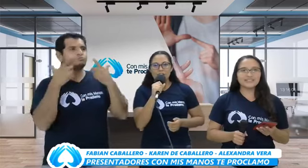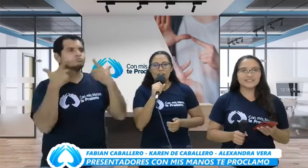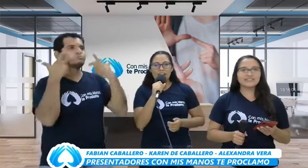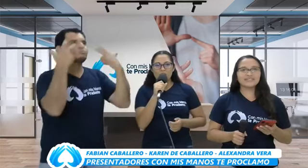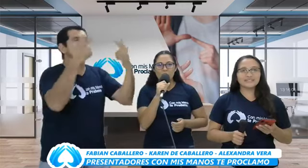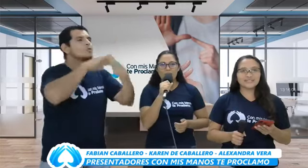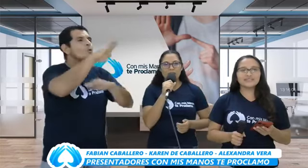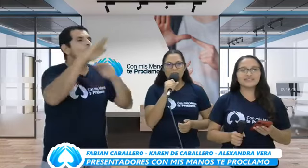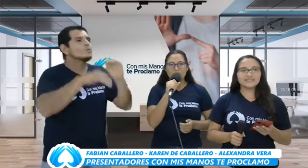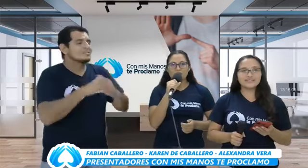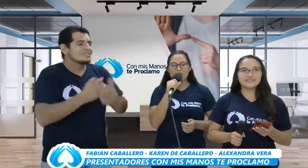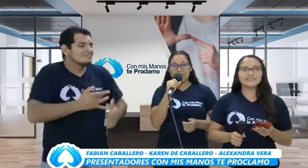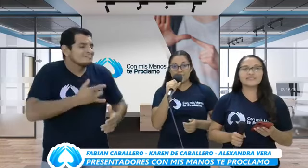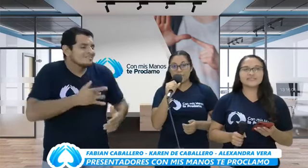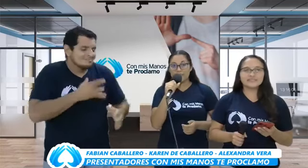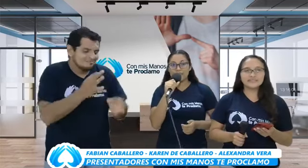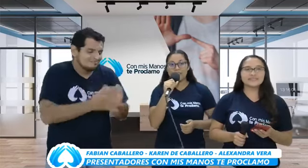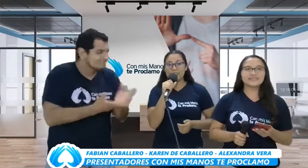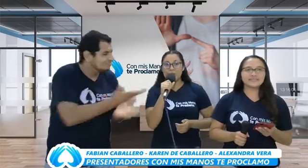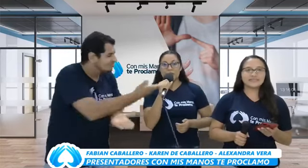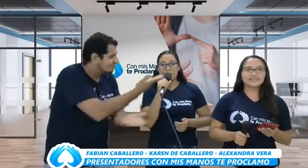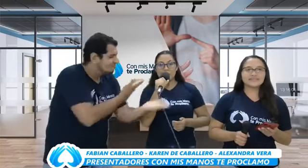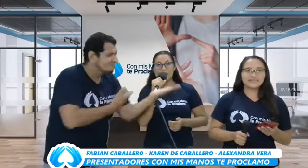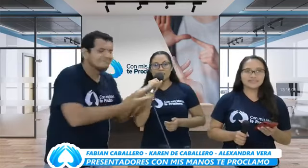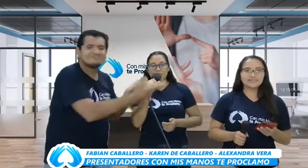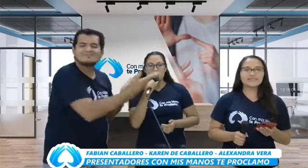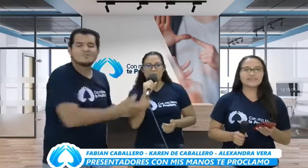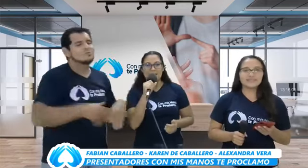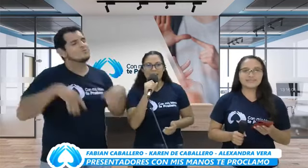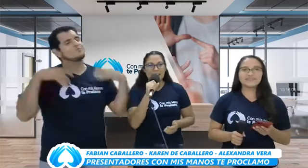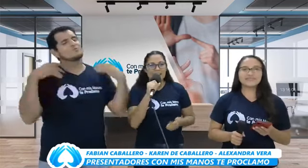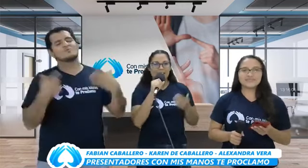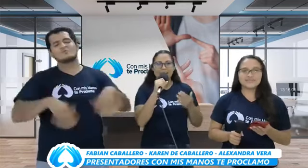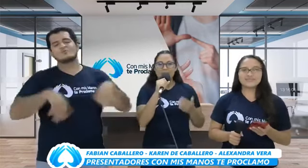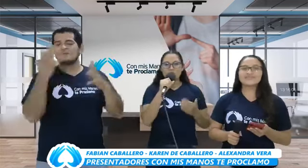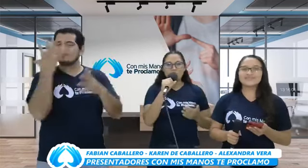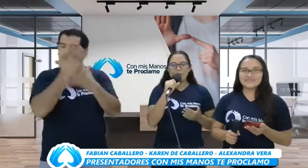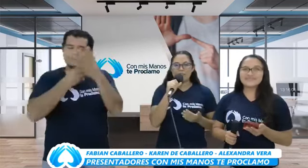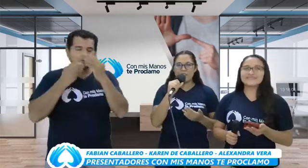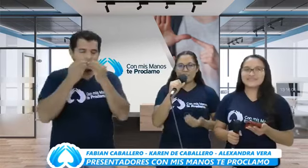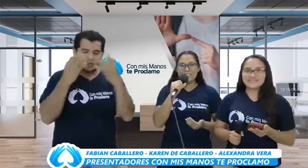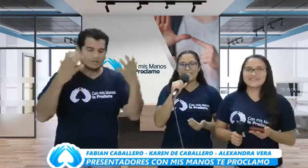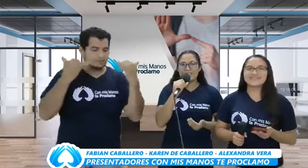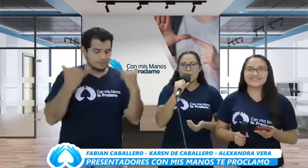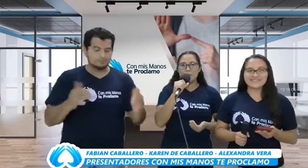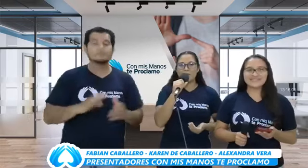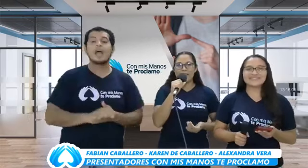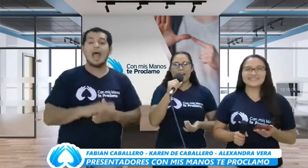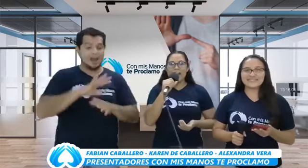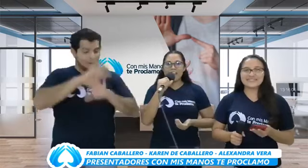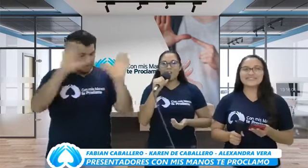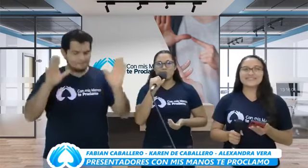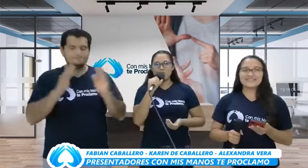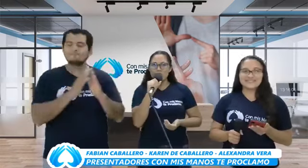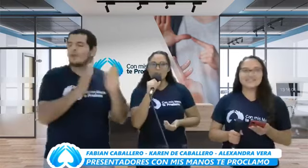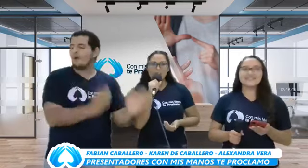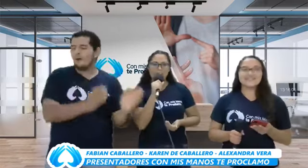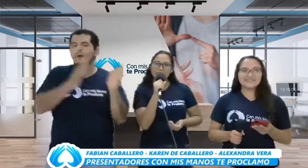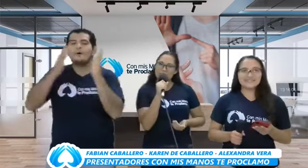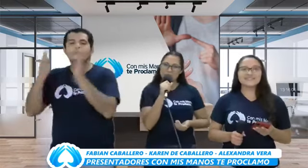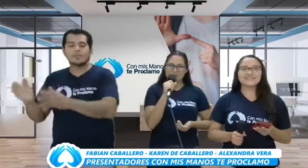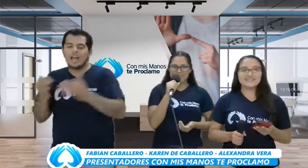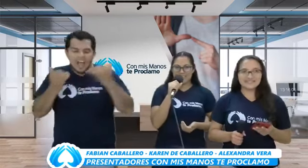Edwin, a toda la comunidad sorda que siempre está atenta y enviándonos mensajes, que están súper de felices porque hay